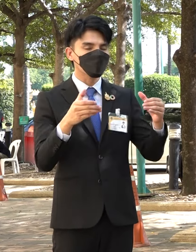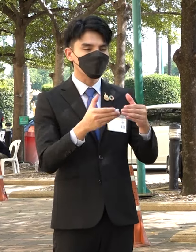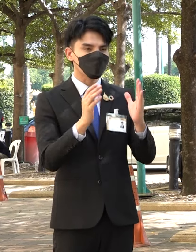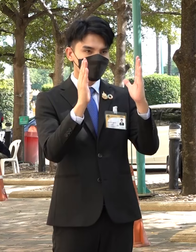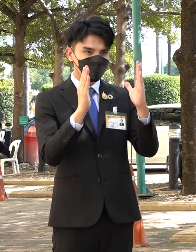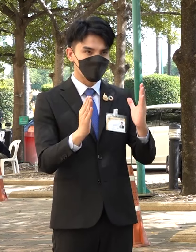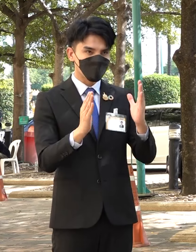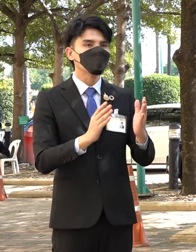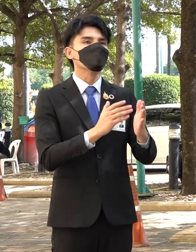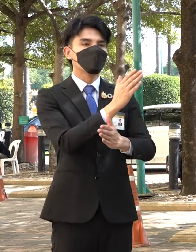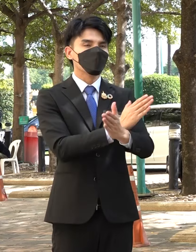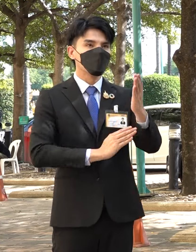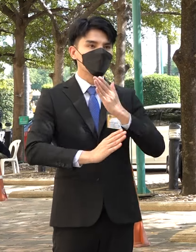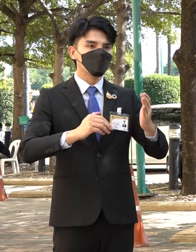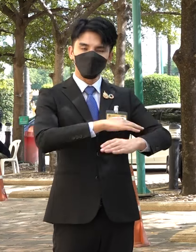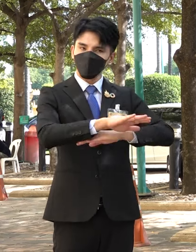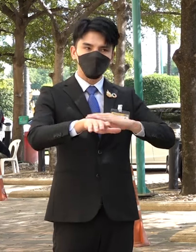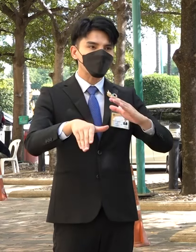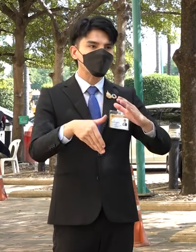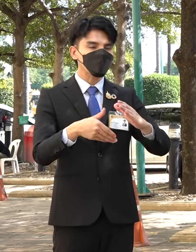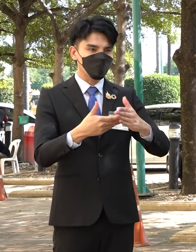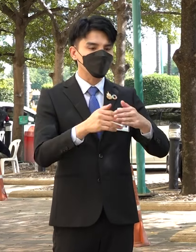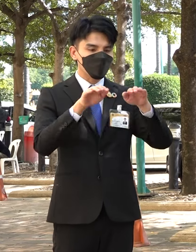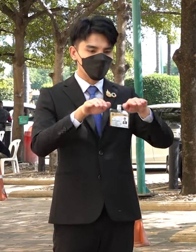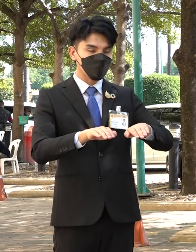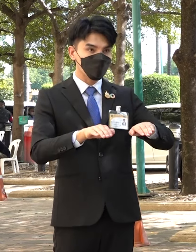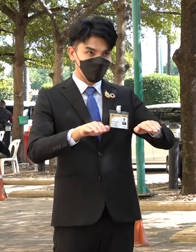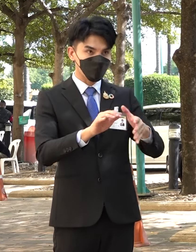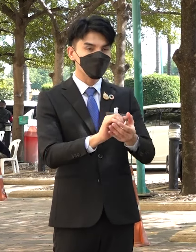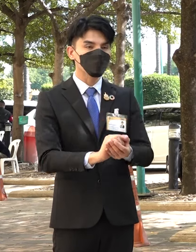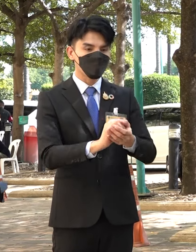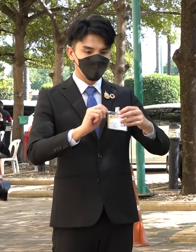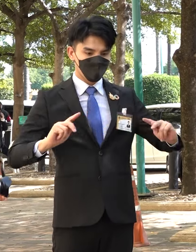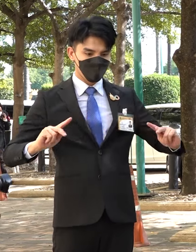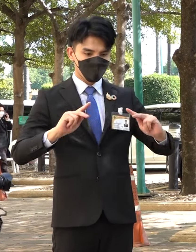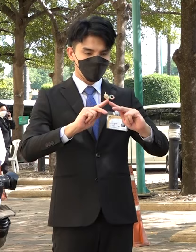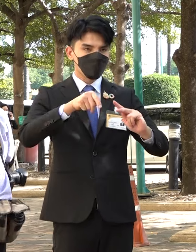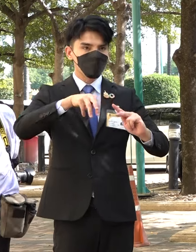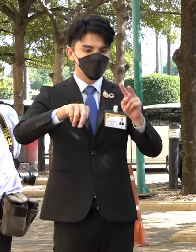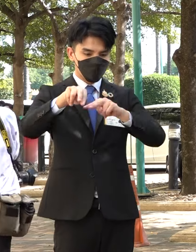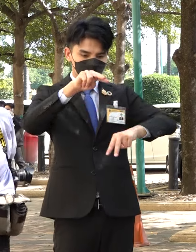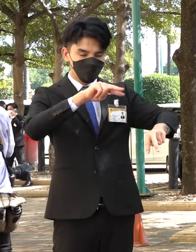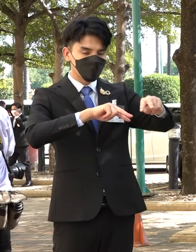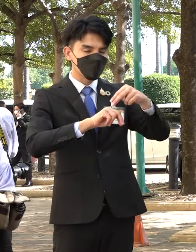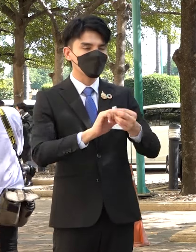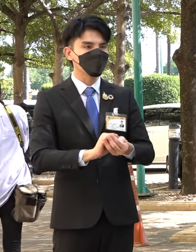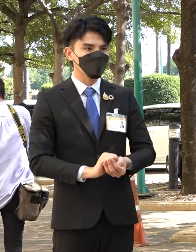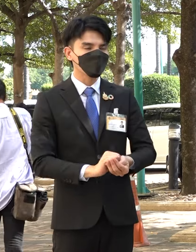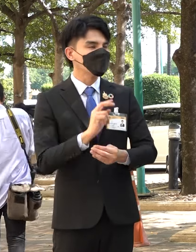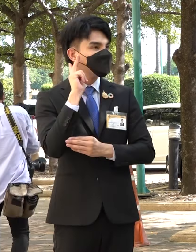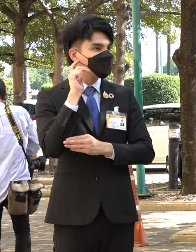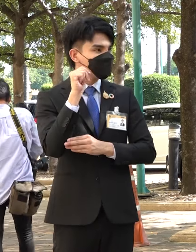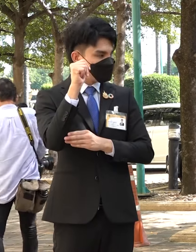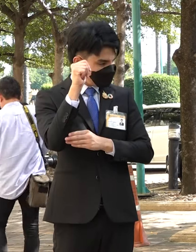องกลุ่มเปราะบางนะครับพี่น้องคนพิการผู้สูงอายุรวมถึงเด็กเล็กที่ทางกระทรวงพม.เราดูแลอยู่นะครับก็จะได้เป็นข่าวดี